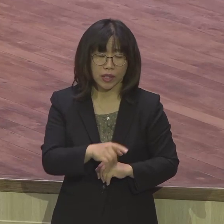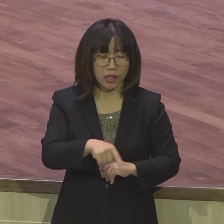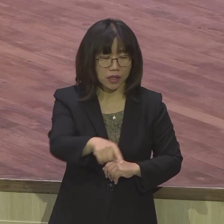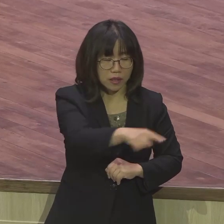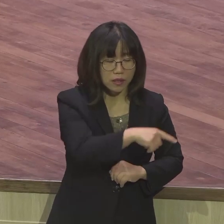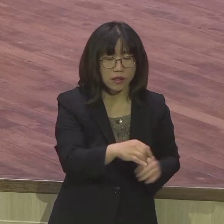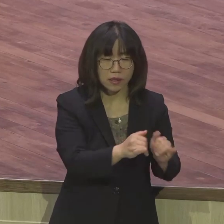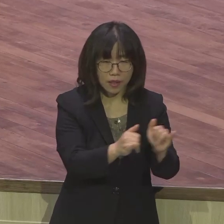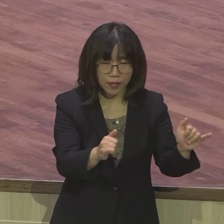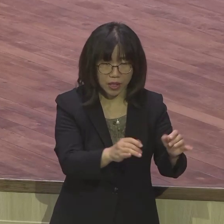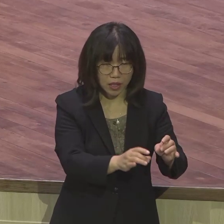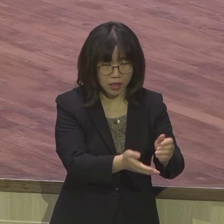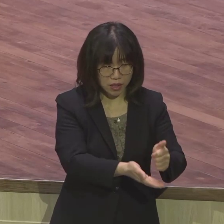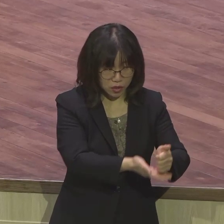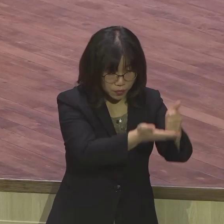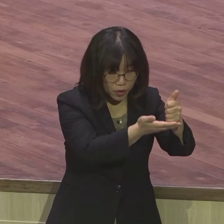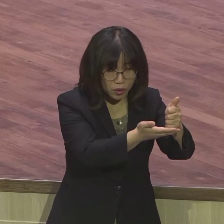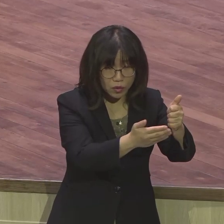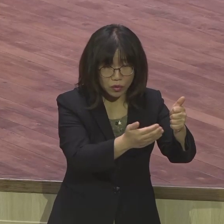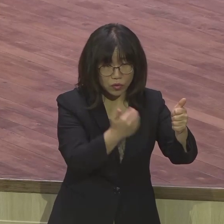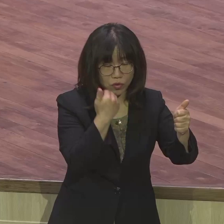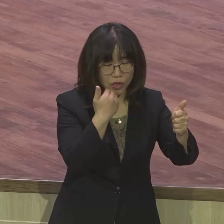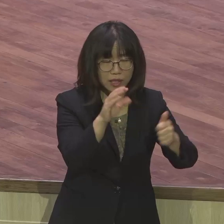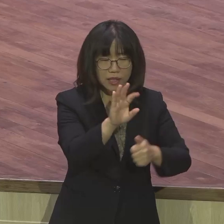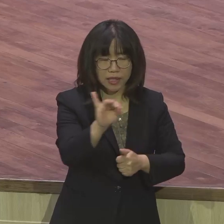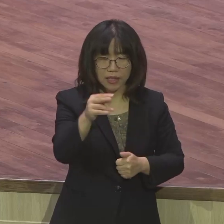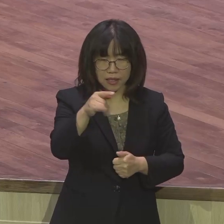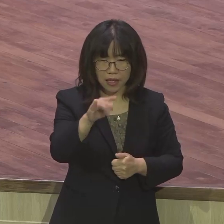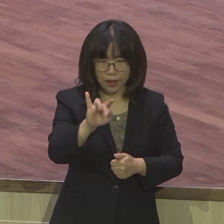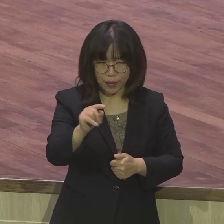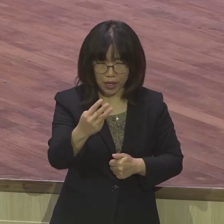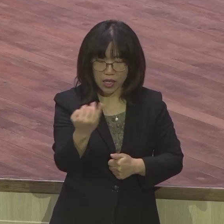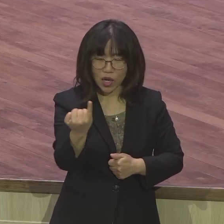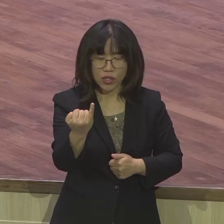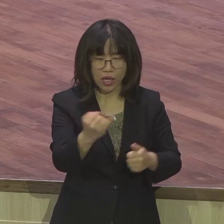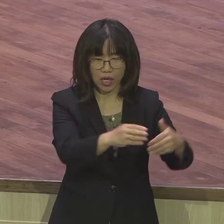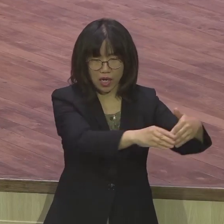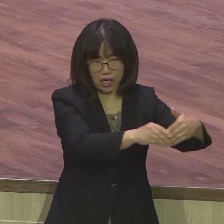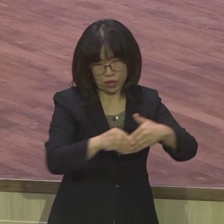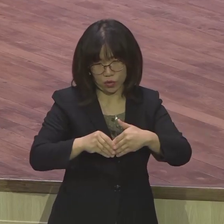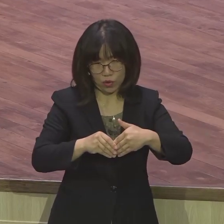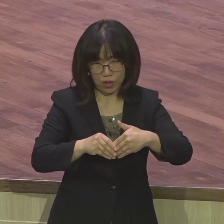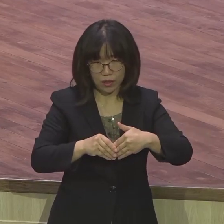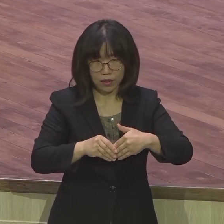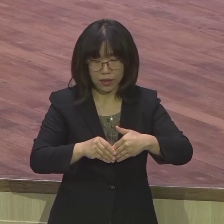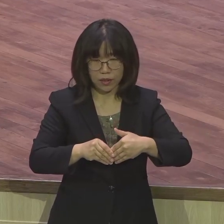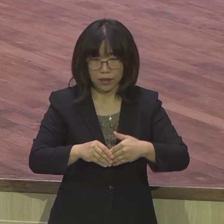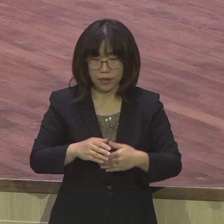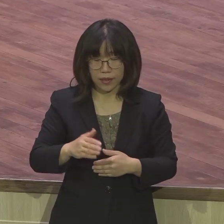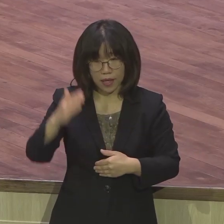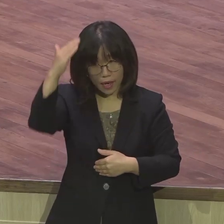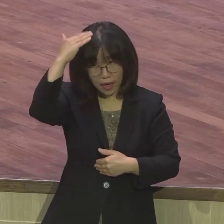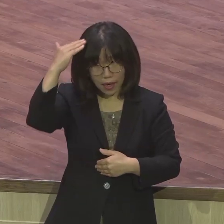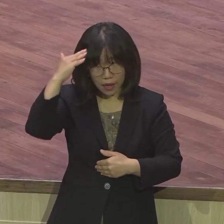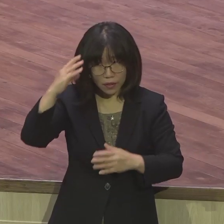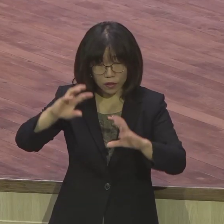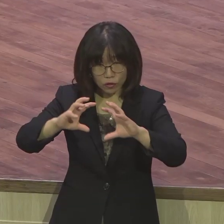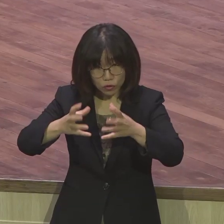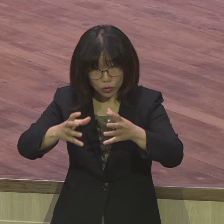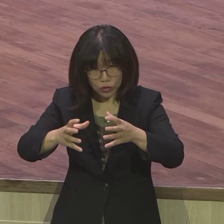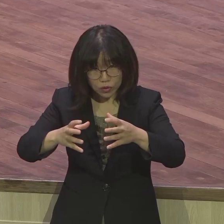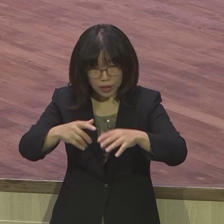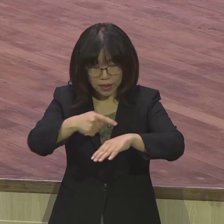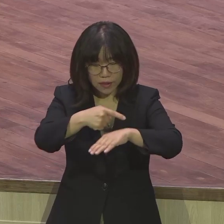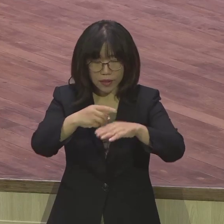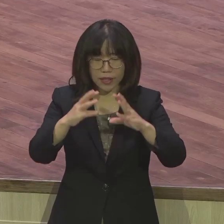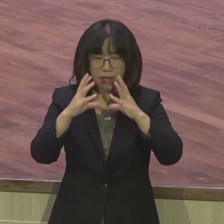신들이 이세벨을 통해 가지고 들어온 신들입니다. 우리나라가 사실 다민족 국가잖아요. 뭐 또 제주도에도